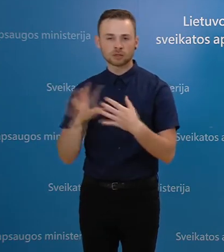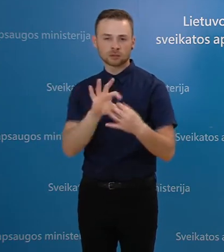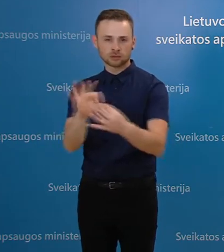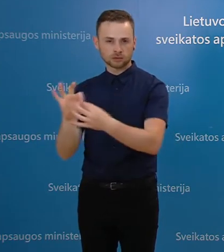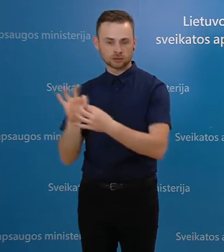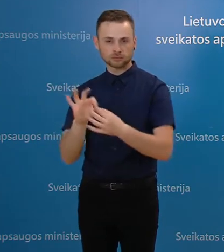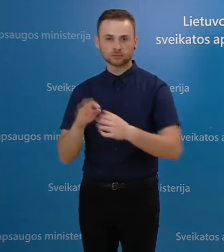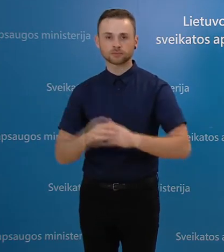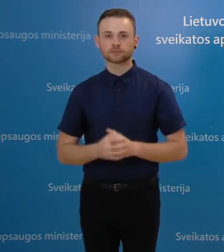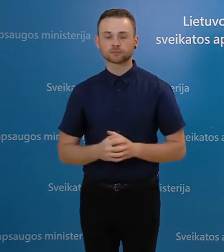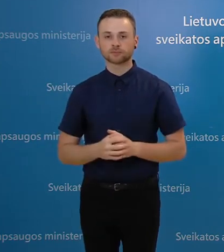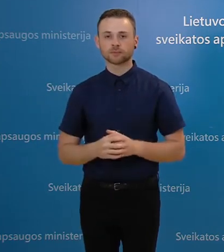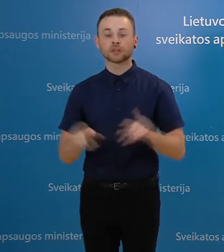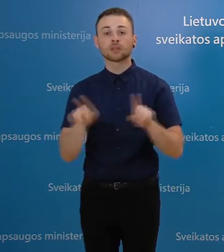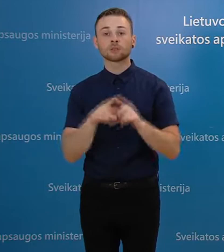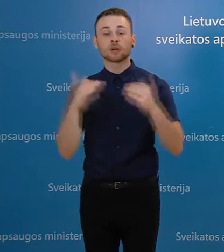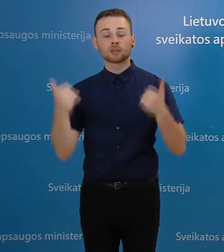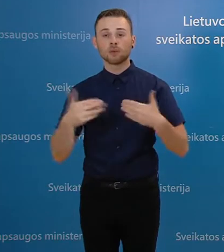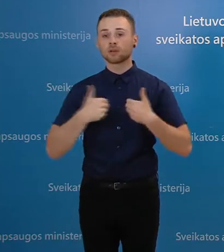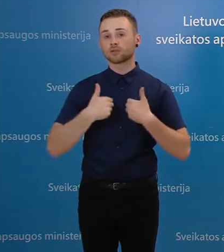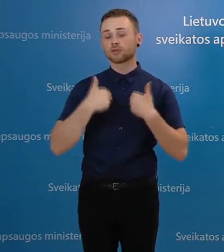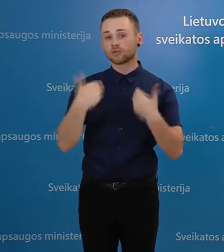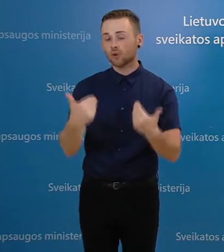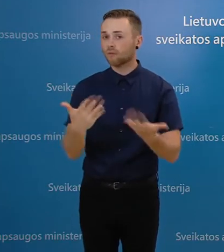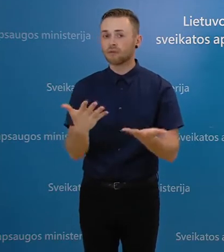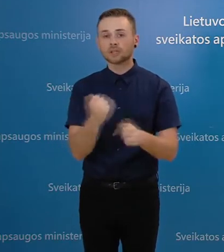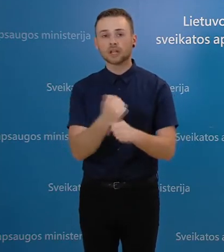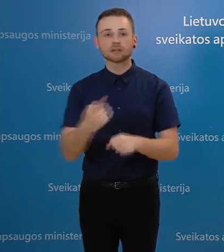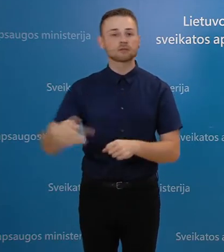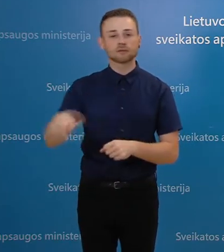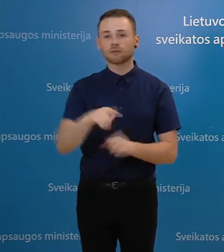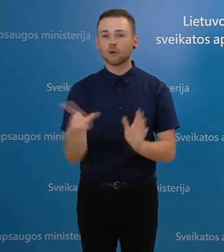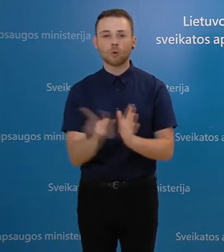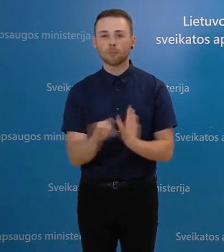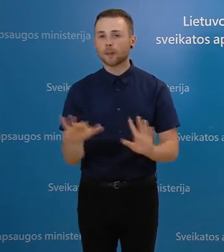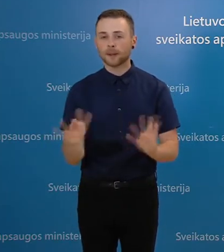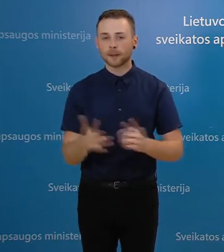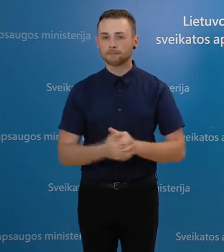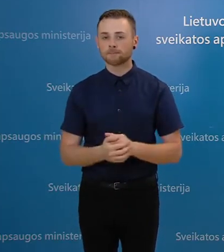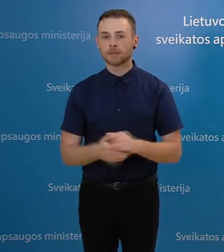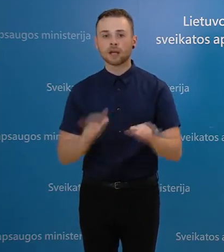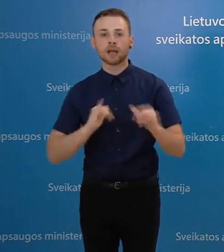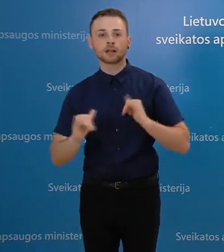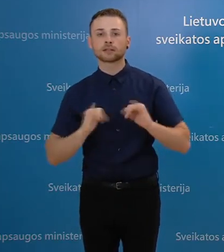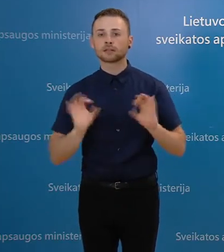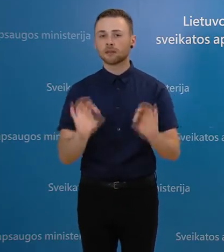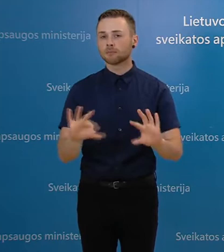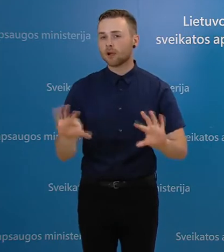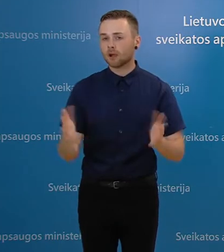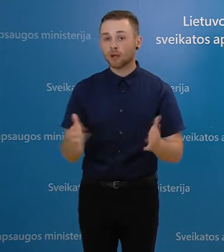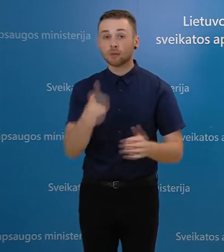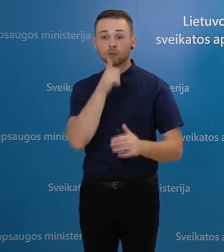Taigi, pačio pabaigai rekomendacijos, kągi vis tik reikėtų daryti, kaip elgtis, jeigu artėja